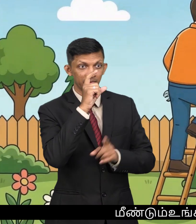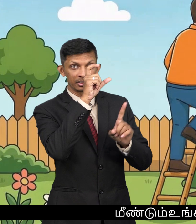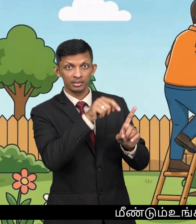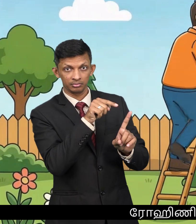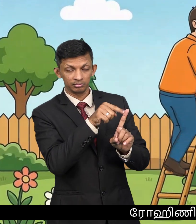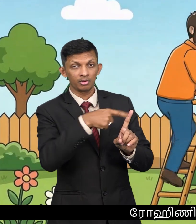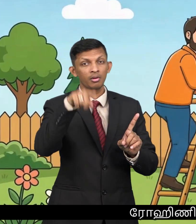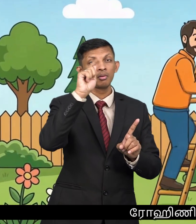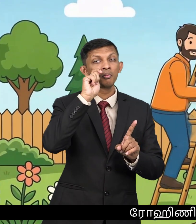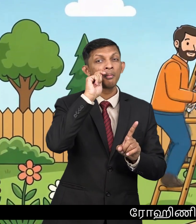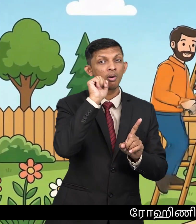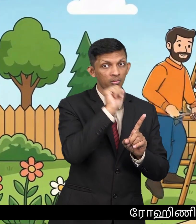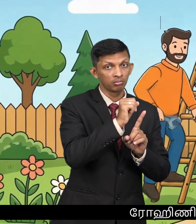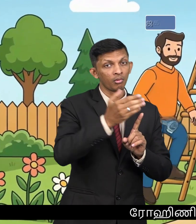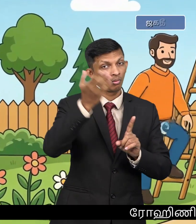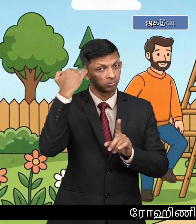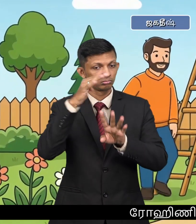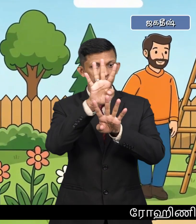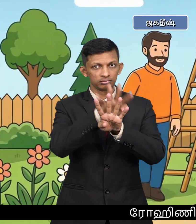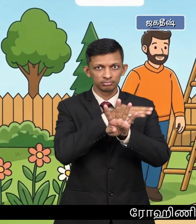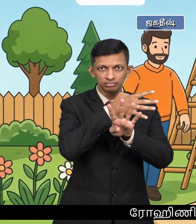வரவேற்கிறோம். ரோகிணியின் தந்தை ஜெகதீஷ்